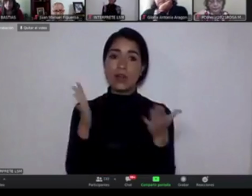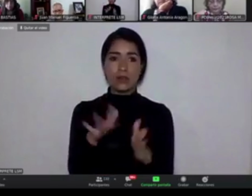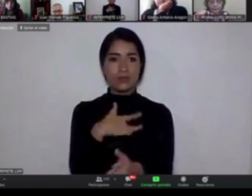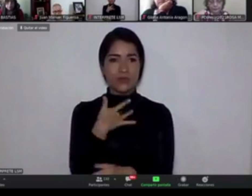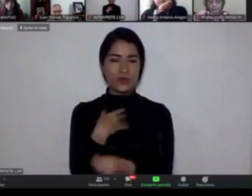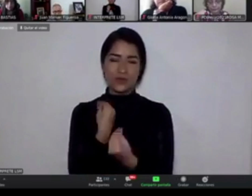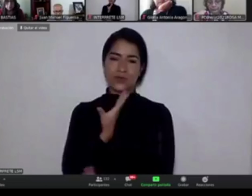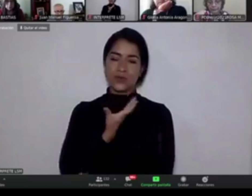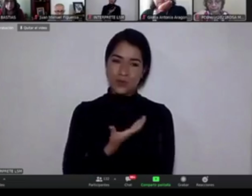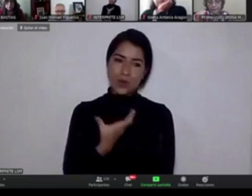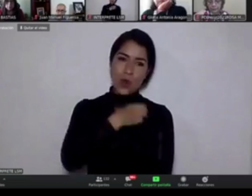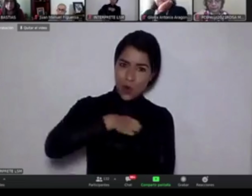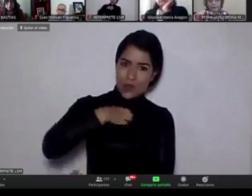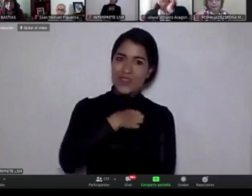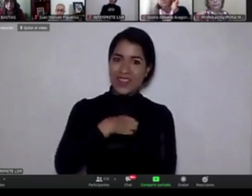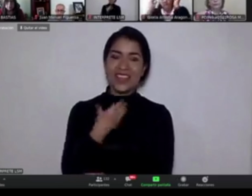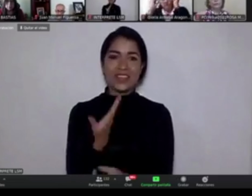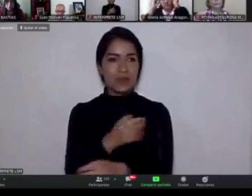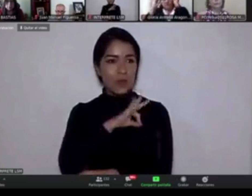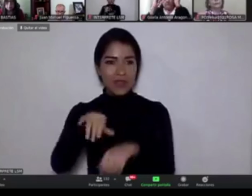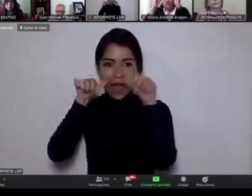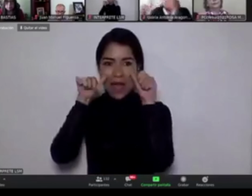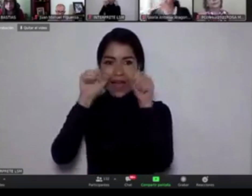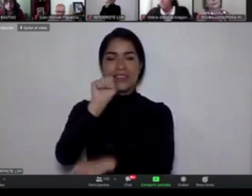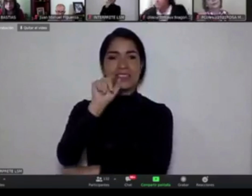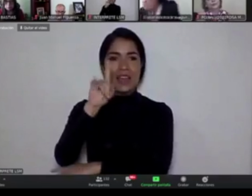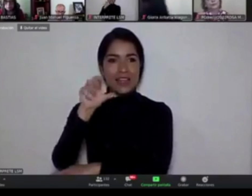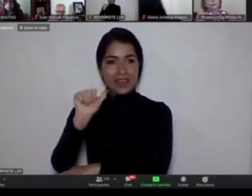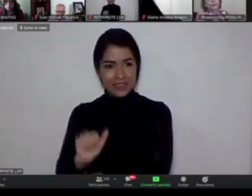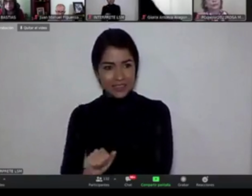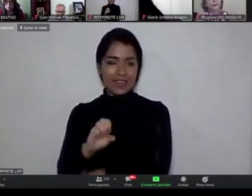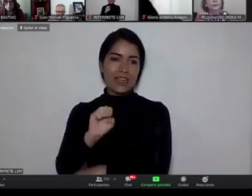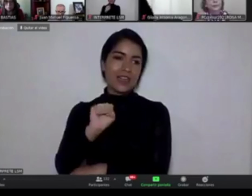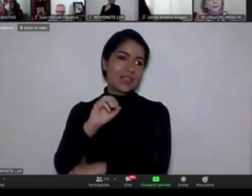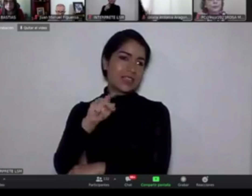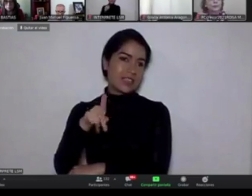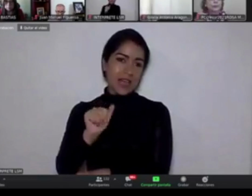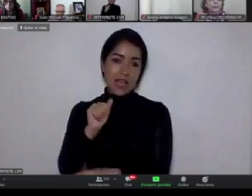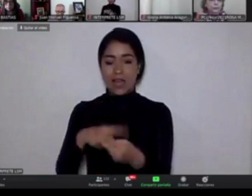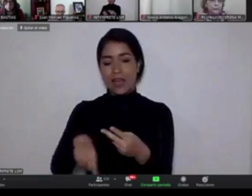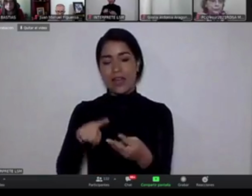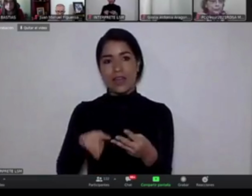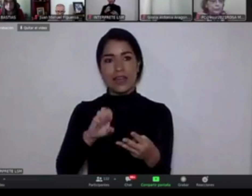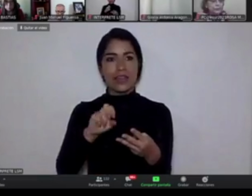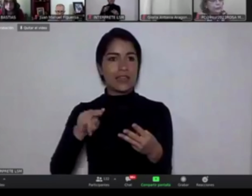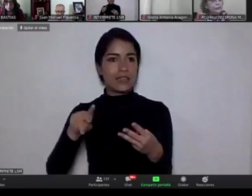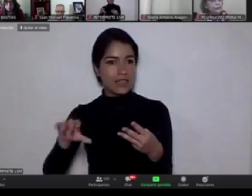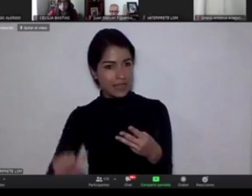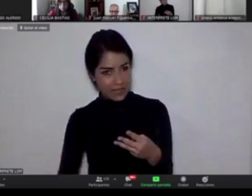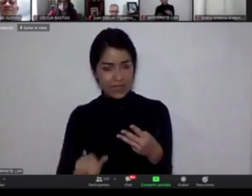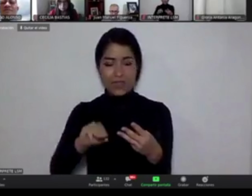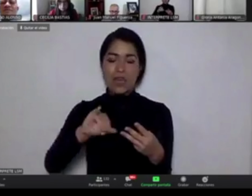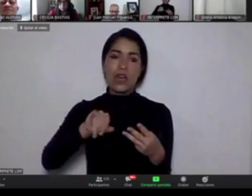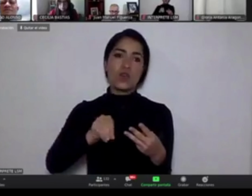escuchar desde la doctora Sandra la doctora Esca y ahora Eneira José Samuel y Marc